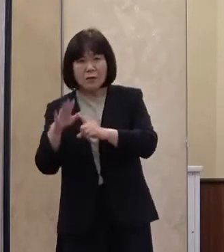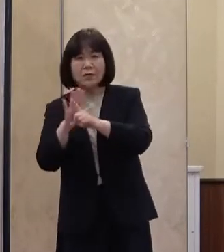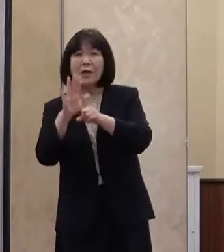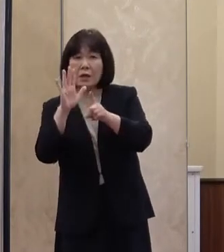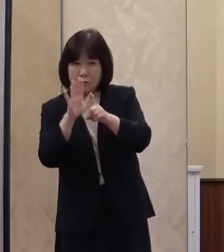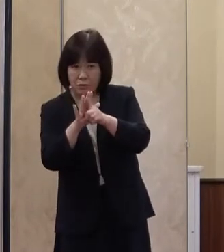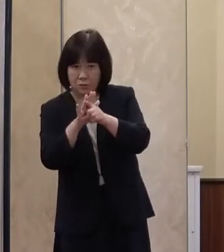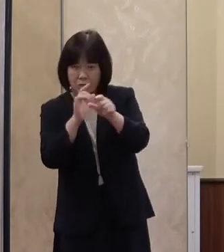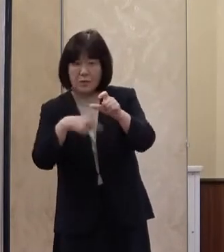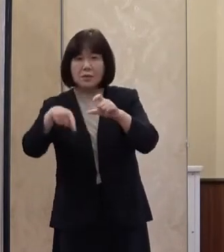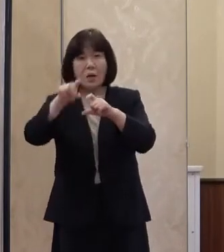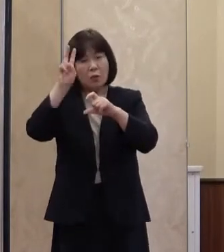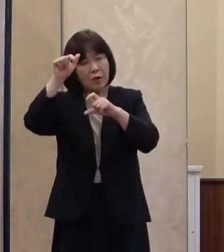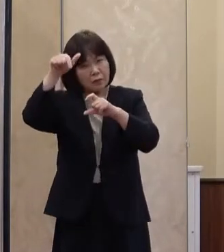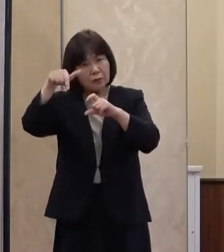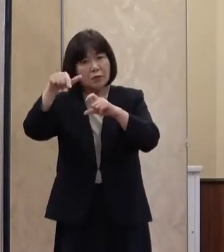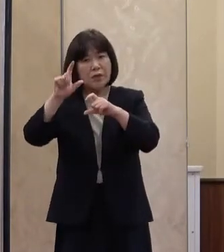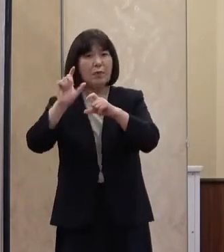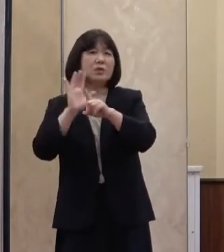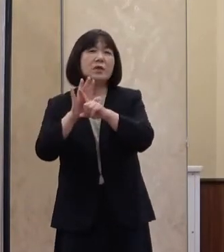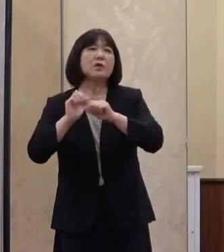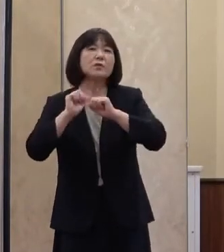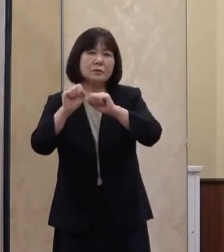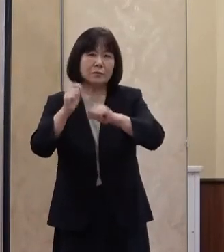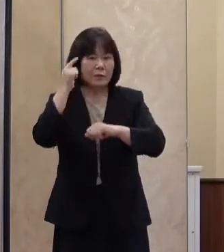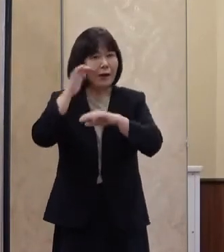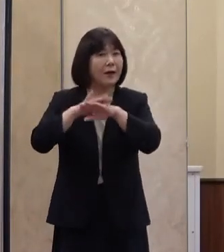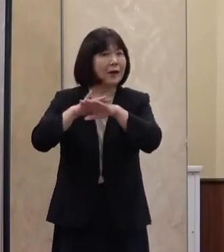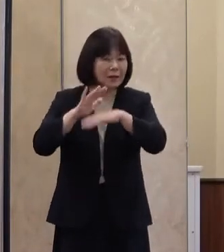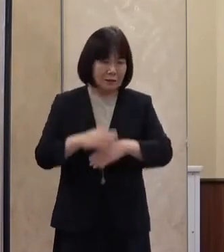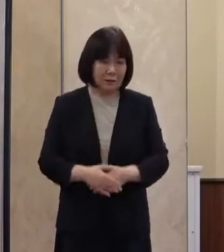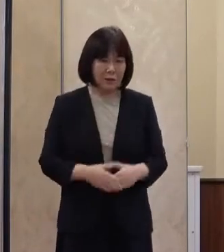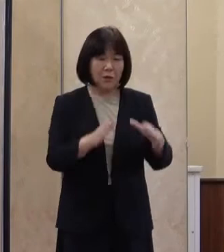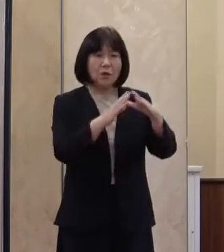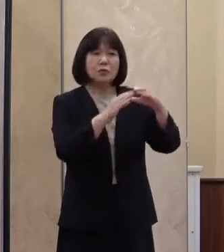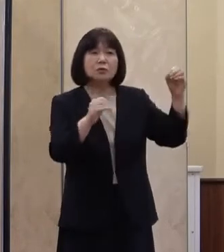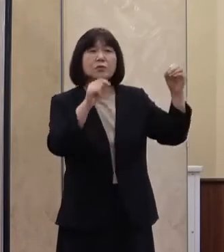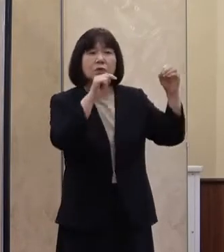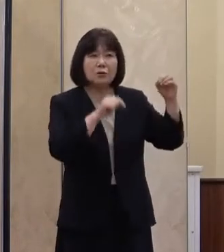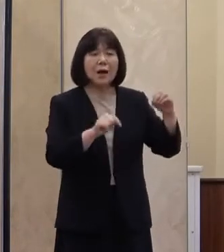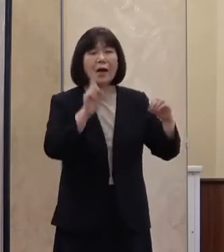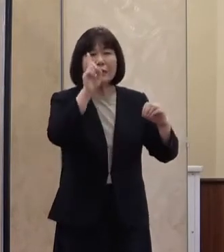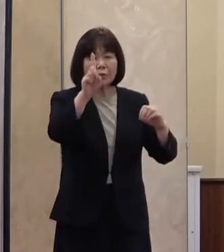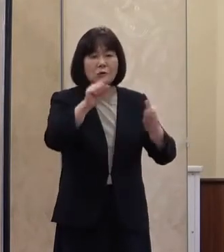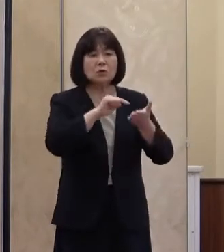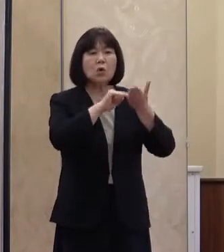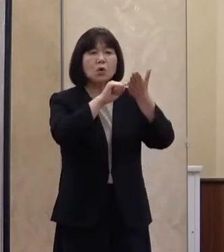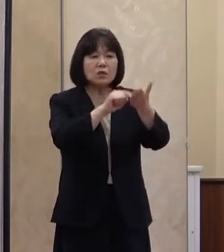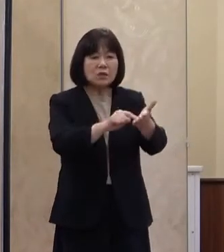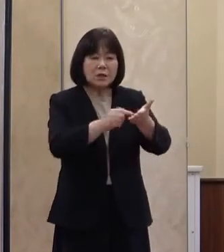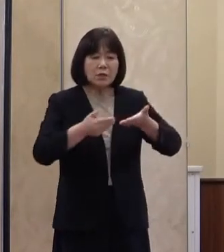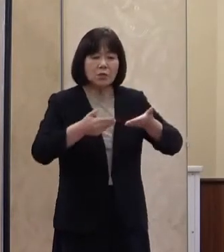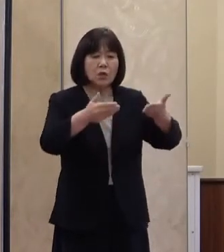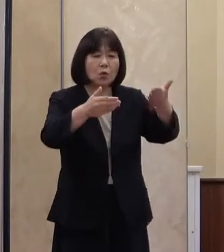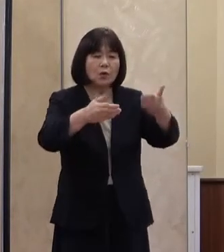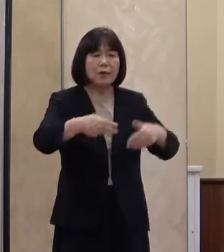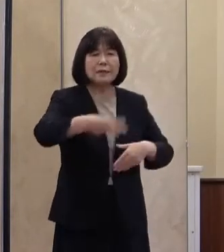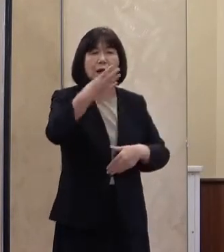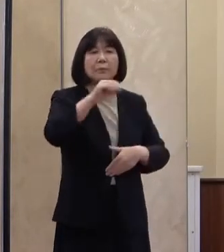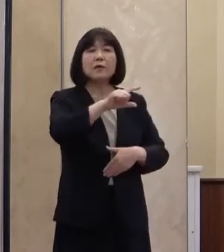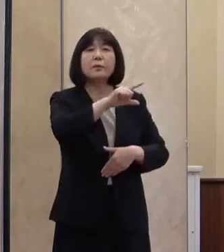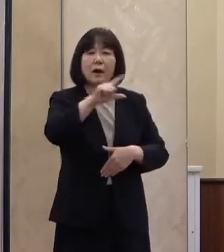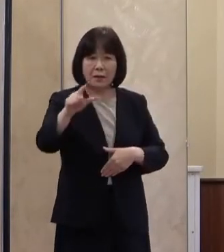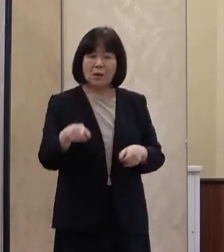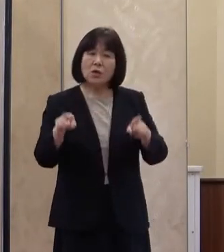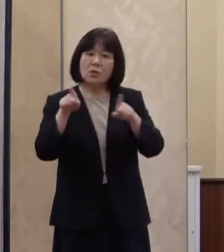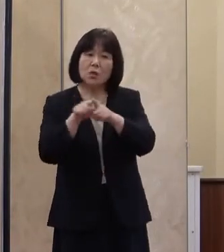援をしていくという考え方です。ちなみに国においては1申請1商店街あたり300万円、そ